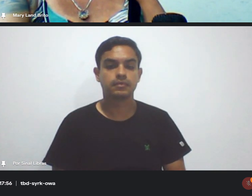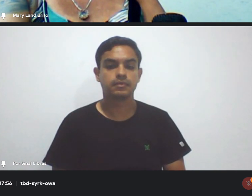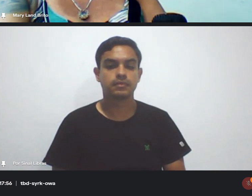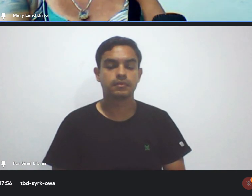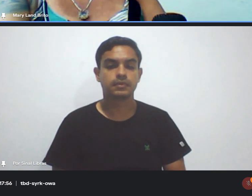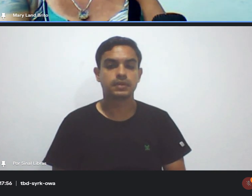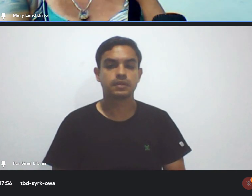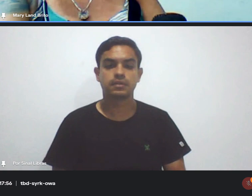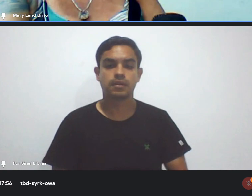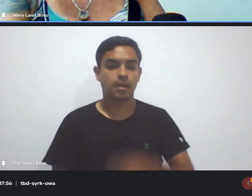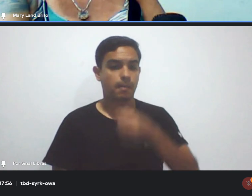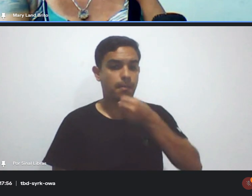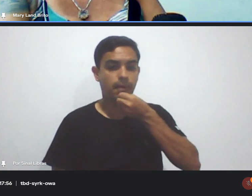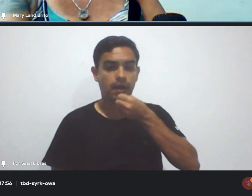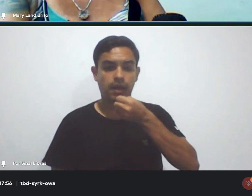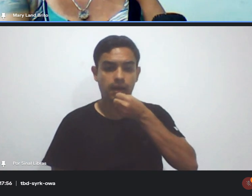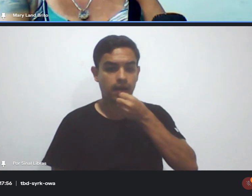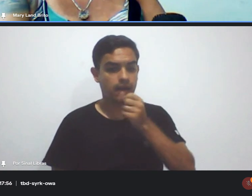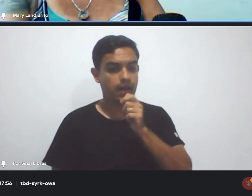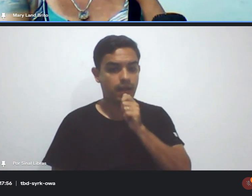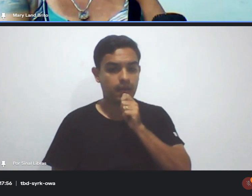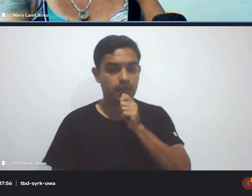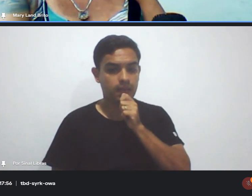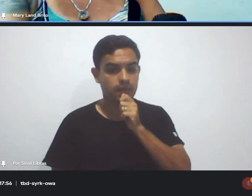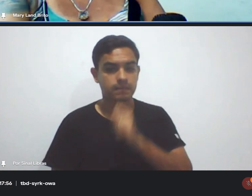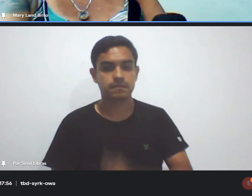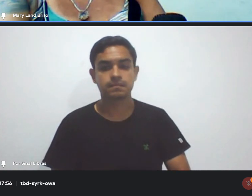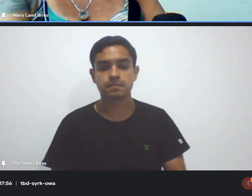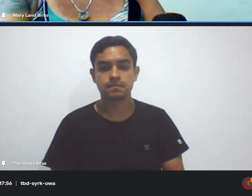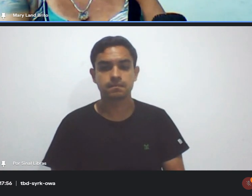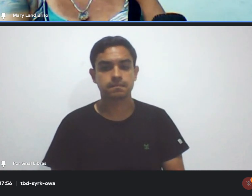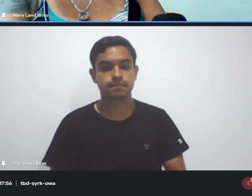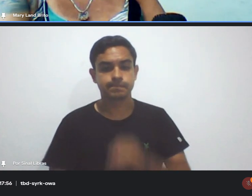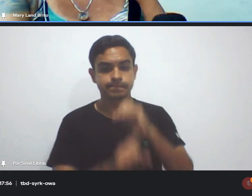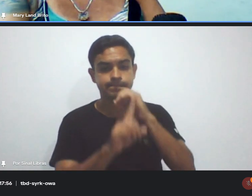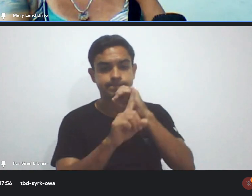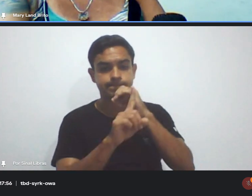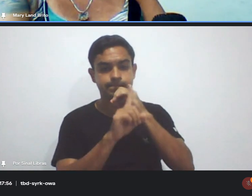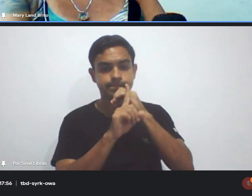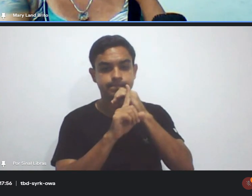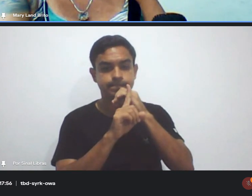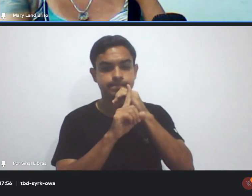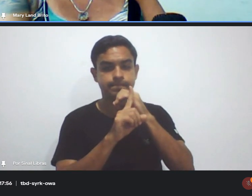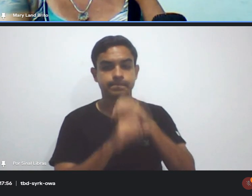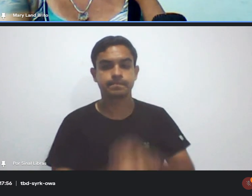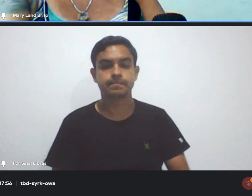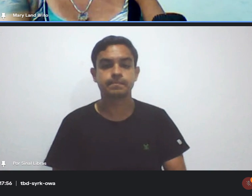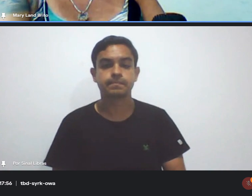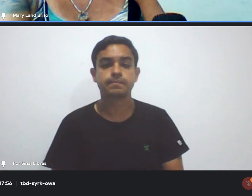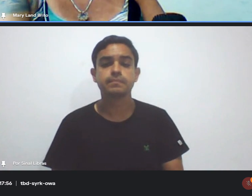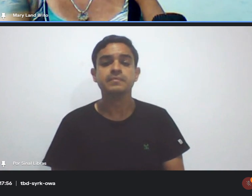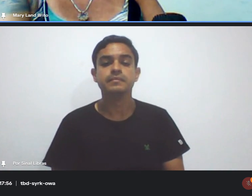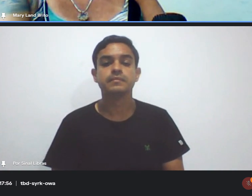Ainda não está ligado. Continua aí clicando no celular que vai dar certo.